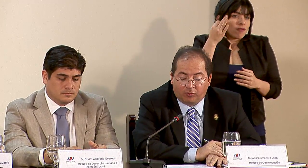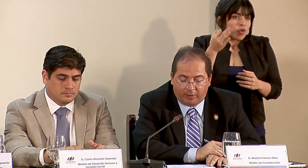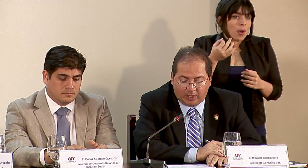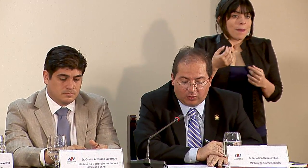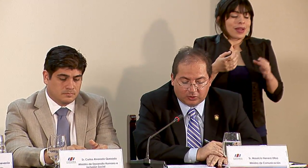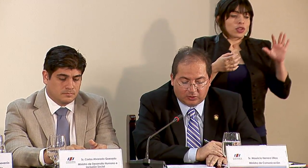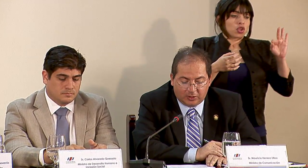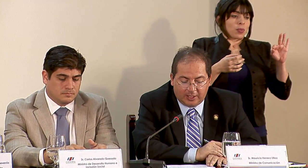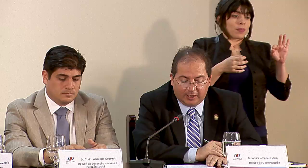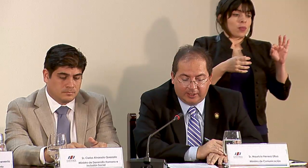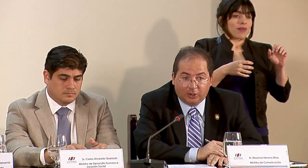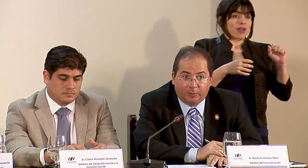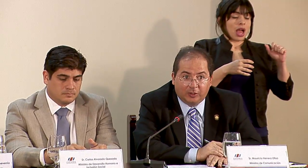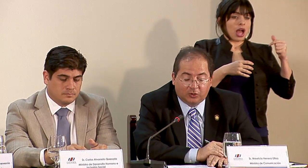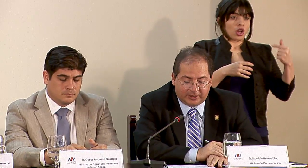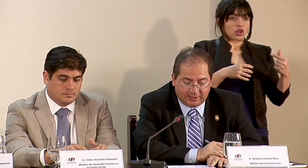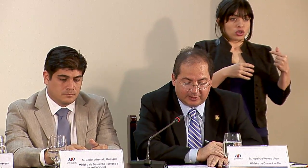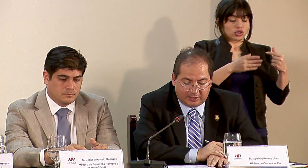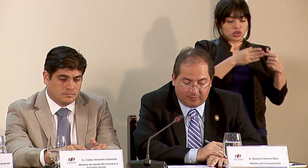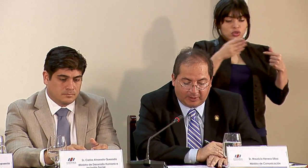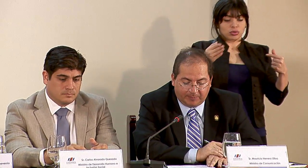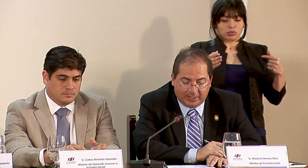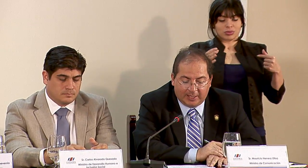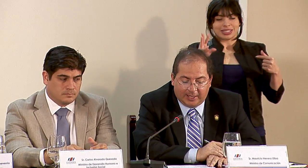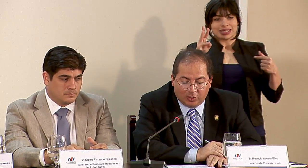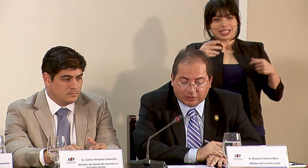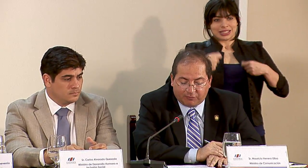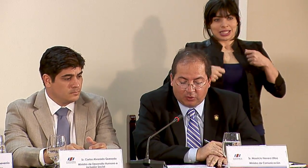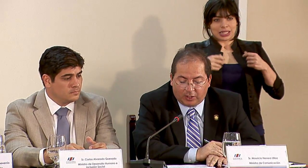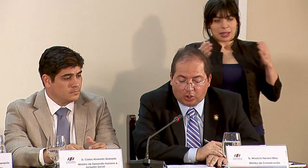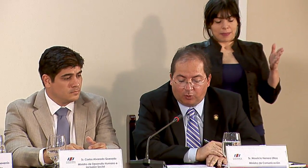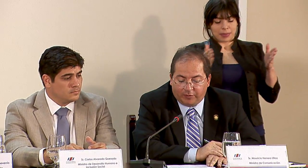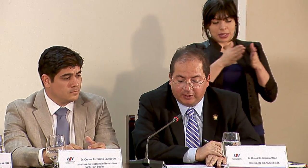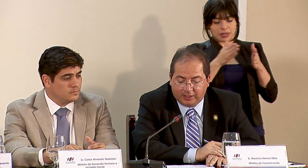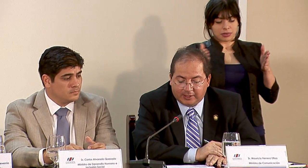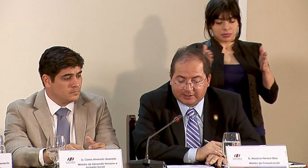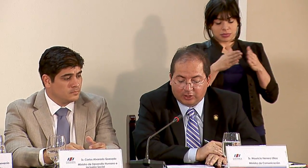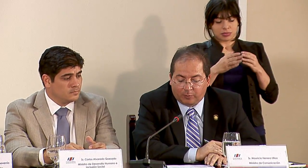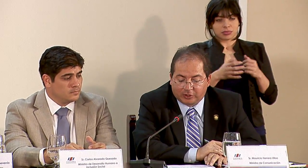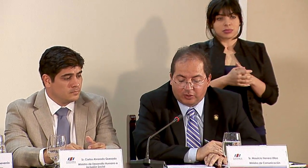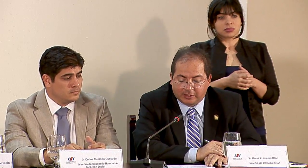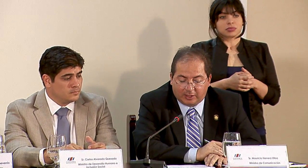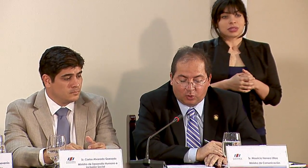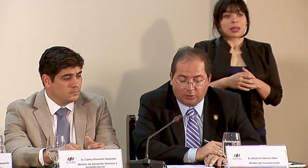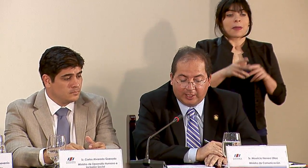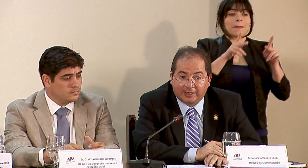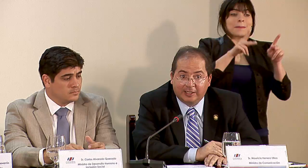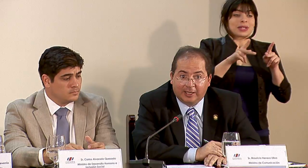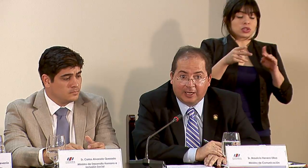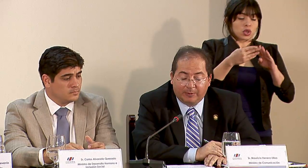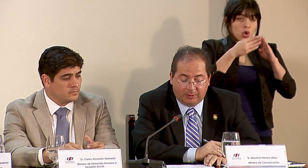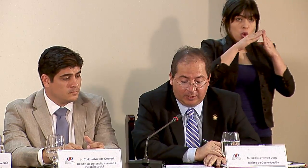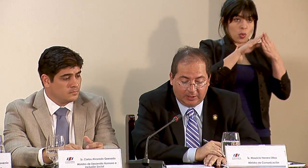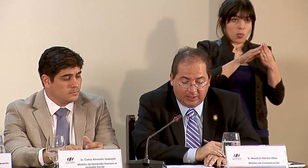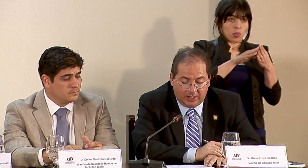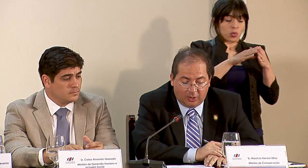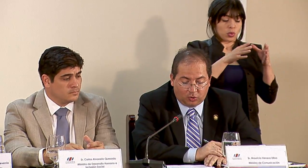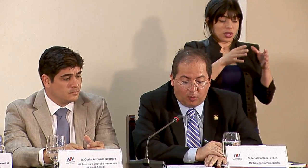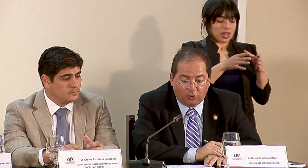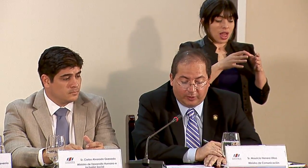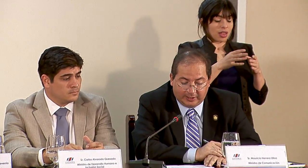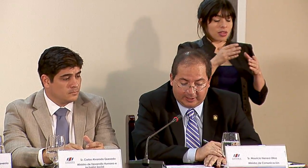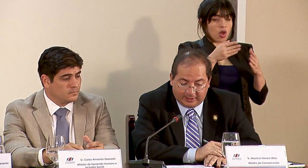entre el domingo 9 de agosto y el domingo 6 de septiembre, en los que figuran como ofendidas tanto personas de la comunidad indígena Bribri